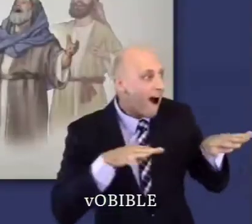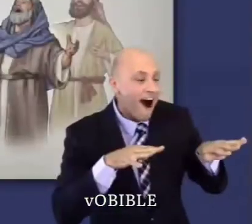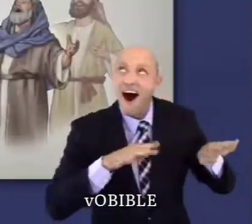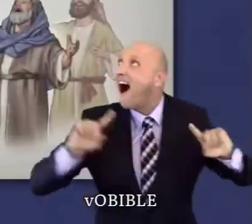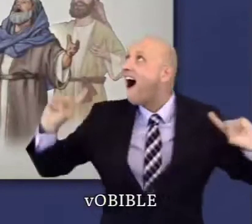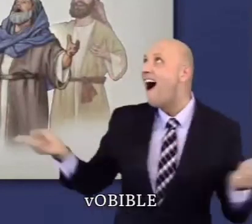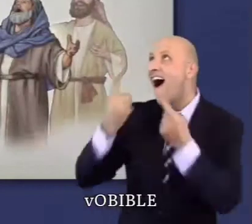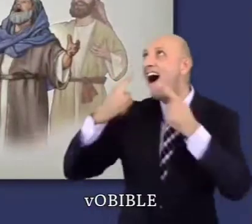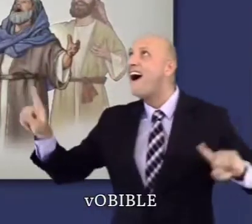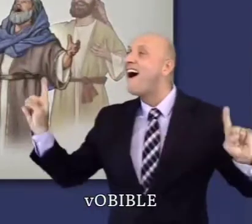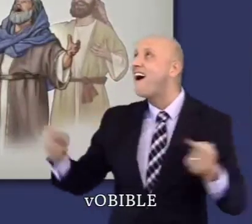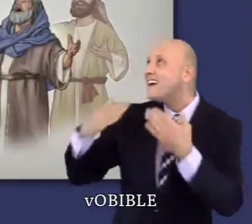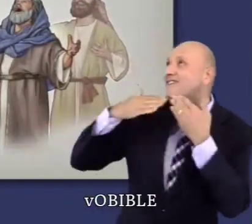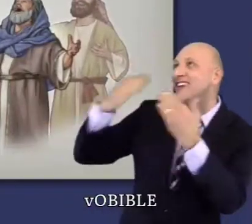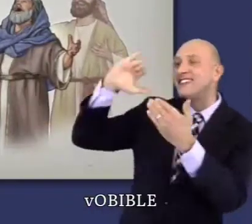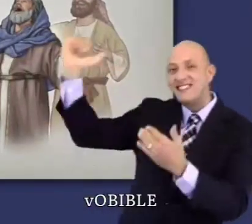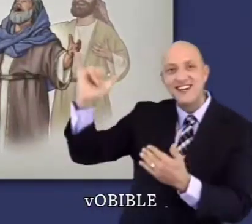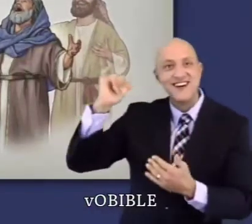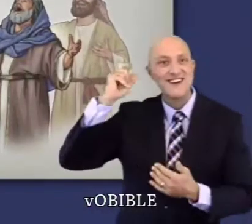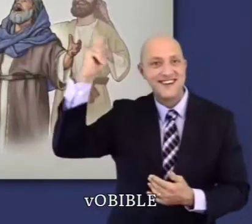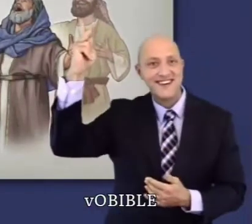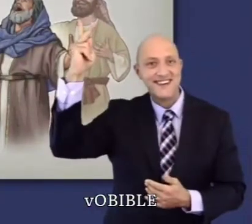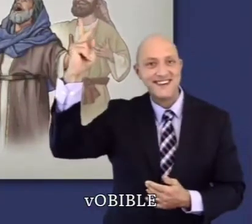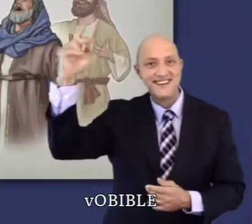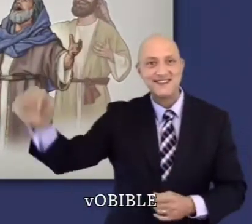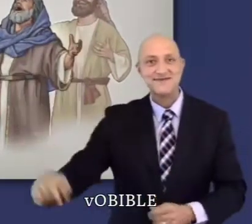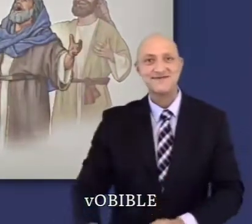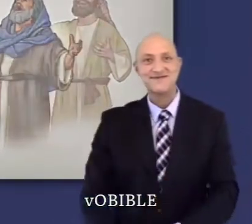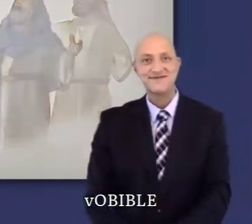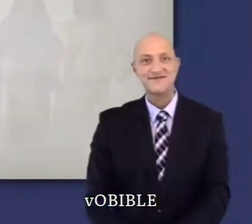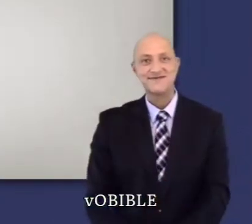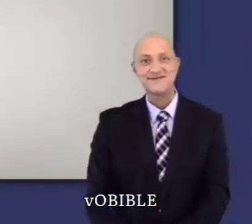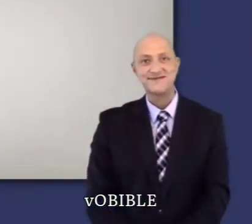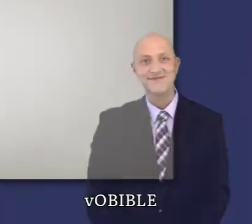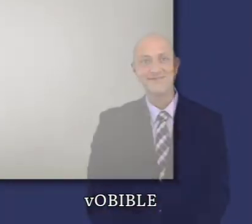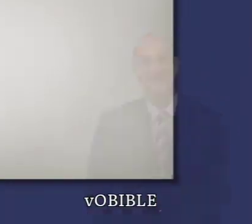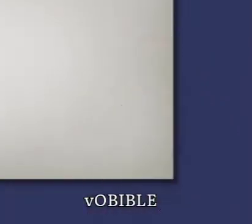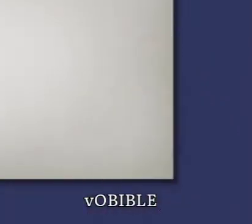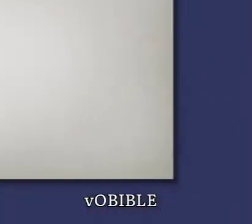Moïse et les Israélites chantent alors à Jéhovah un chant de victoire.